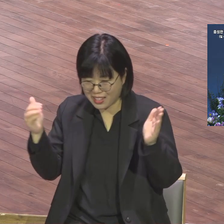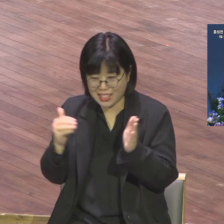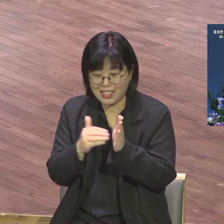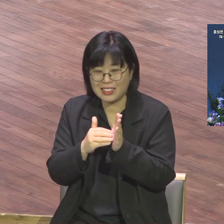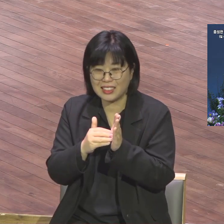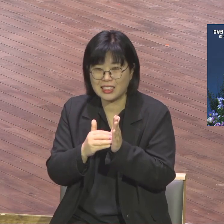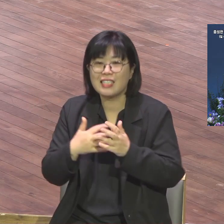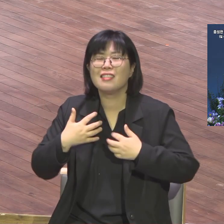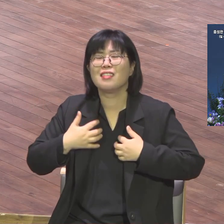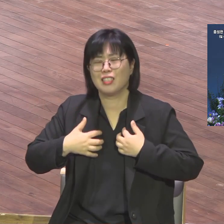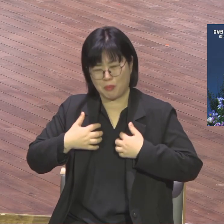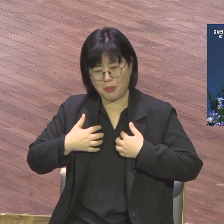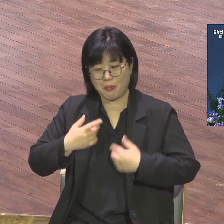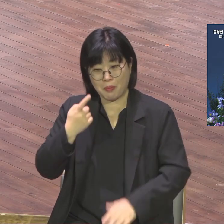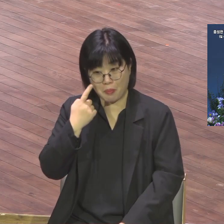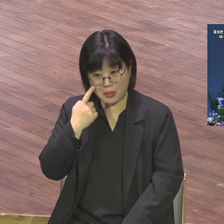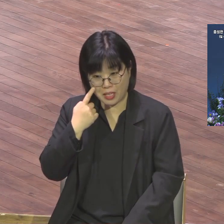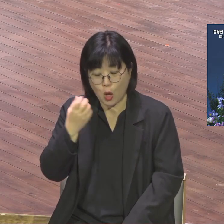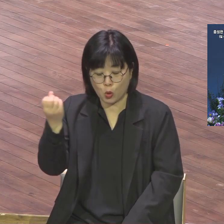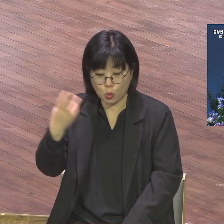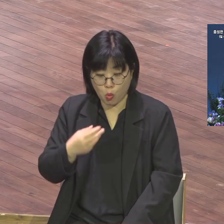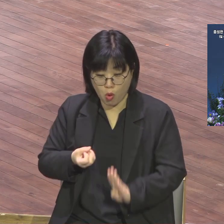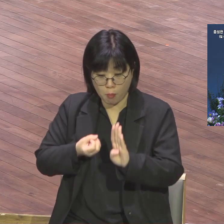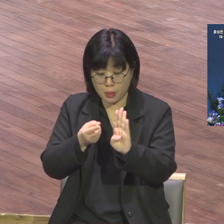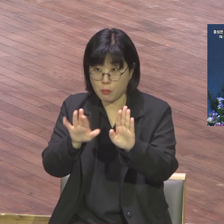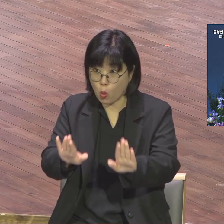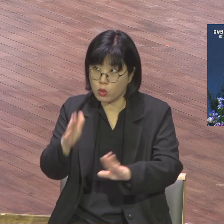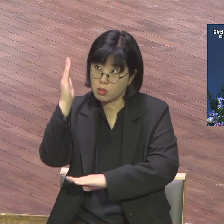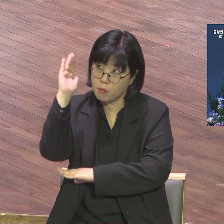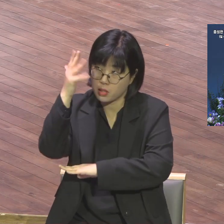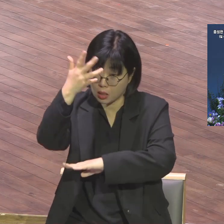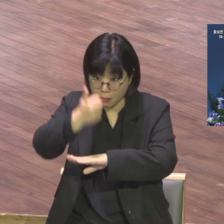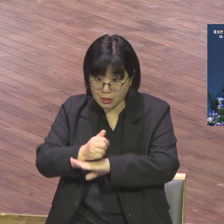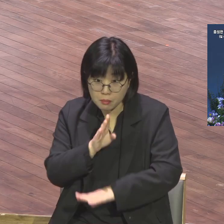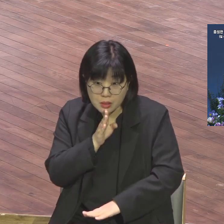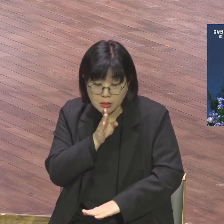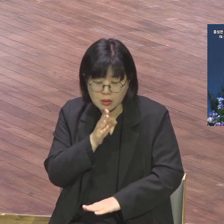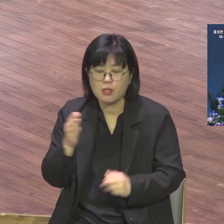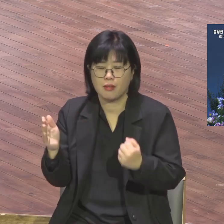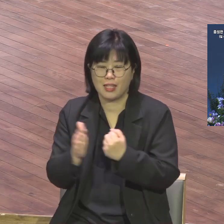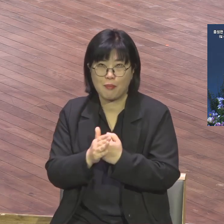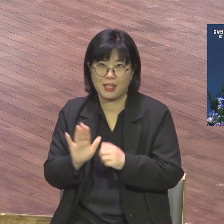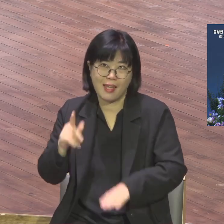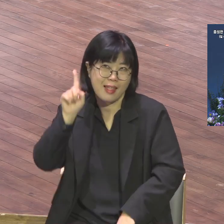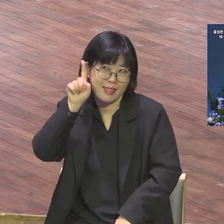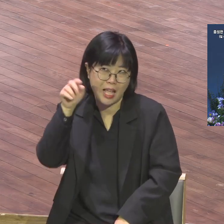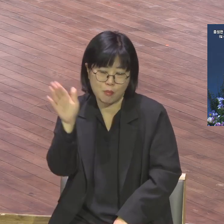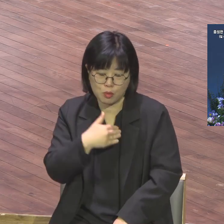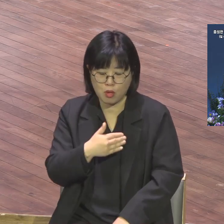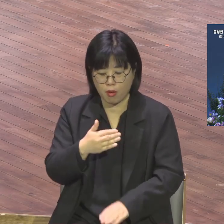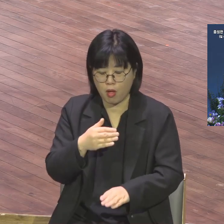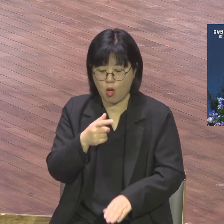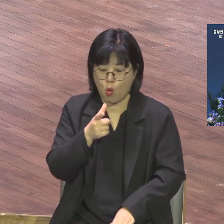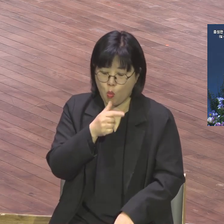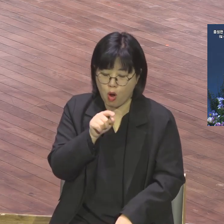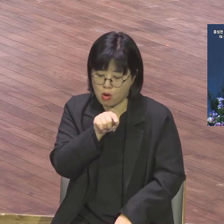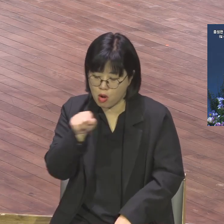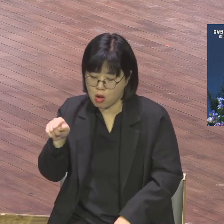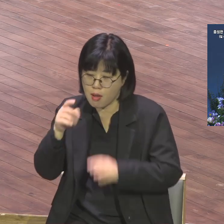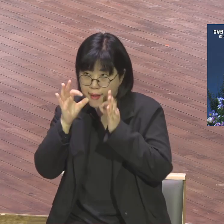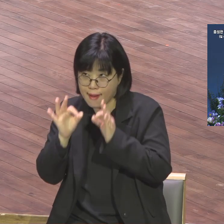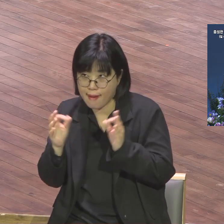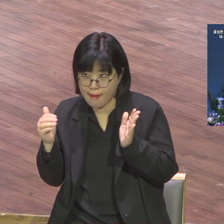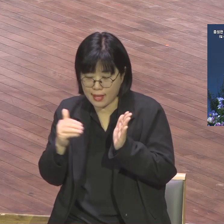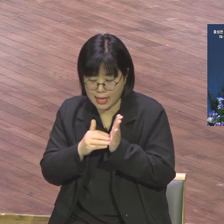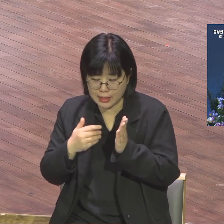뭐 4장밖에 없어요. 읽으면 5분만이면 다 읽을 수 있어요. 빨리 읽으면 뭐 10분이면 다 읽을 수 있어요. 이 4장밖에